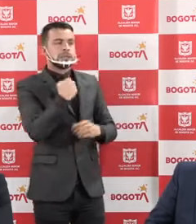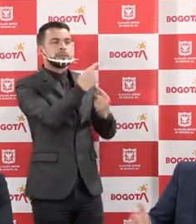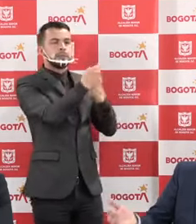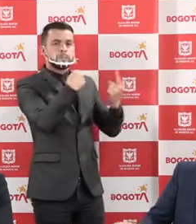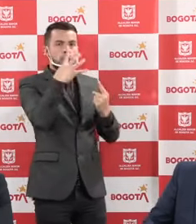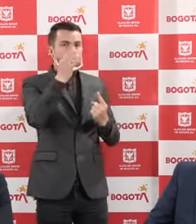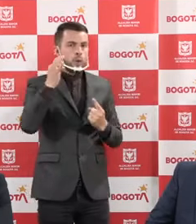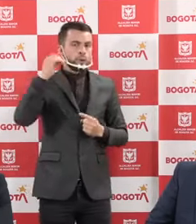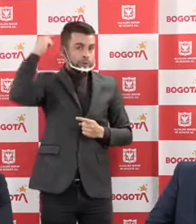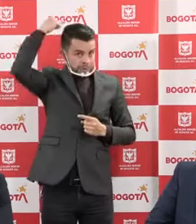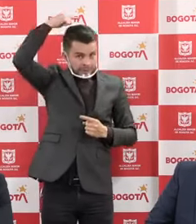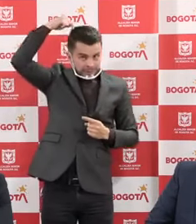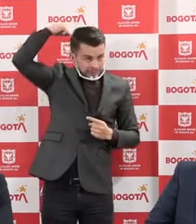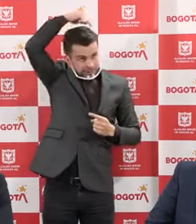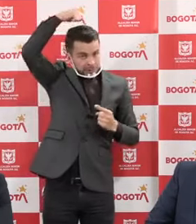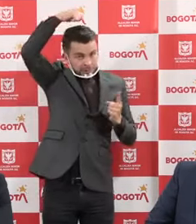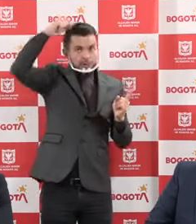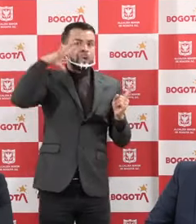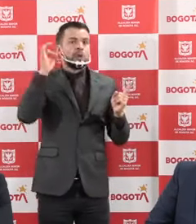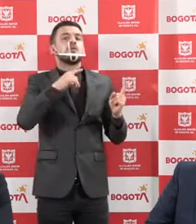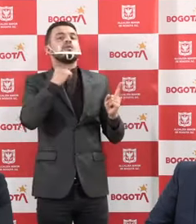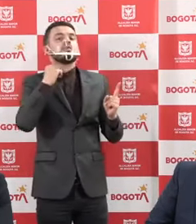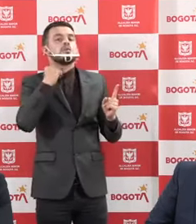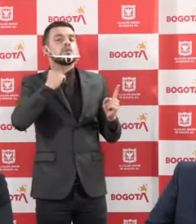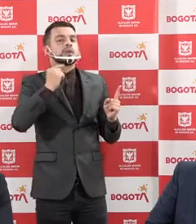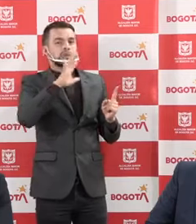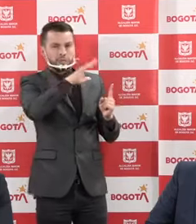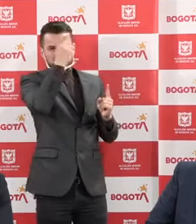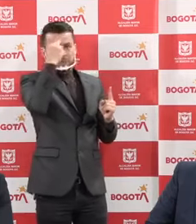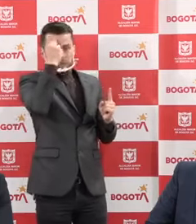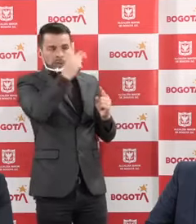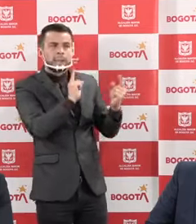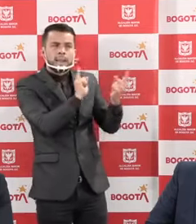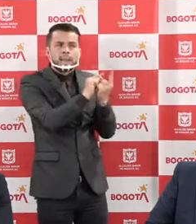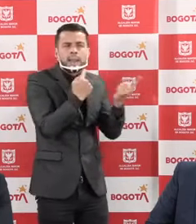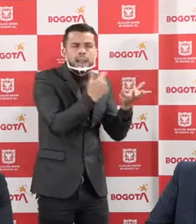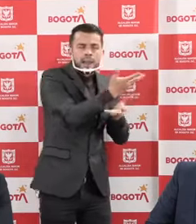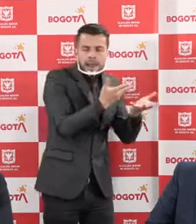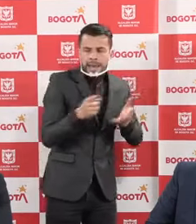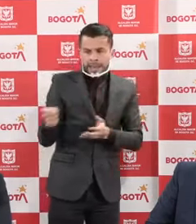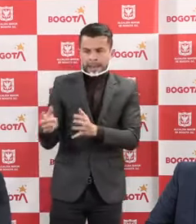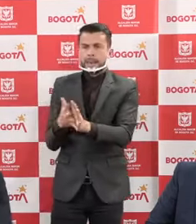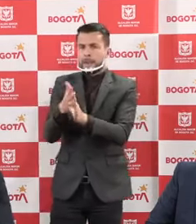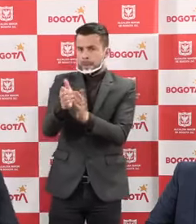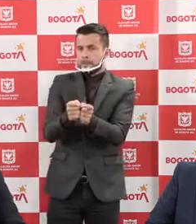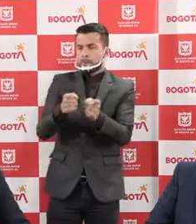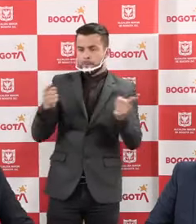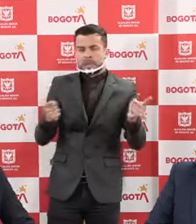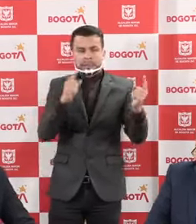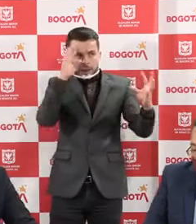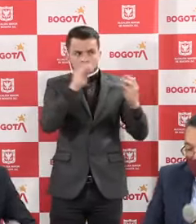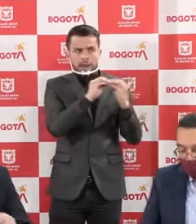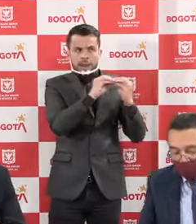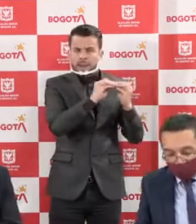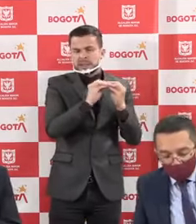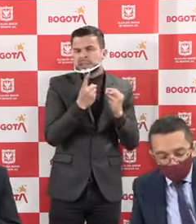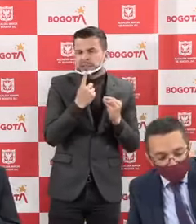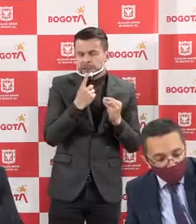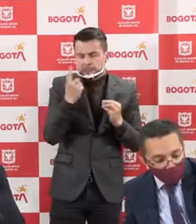luis ernesto nos podrá contar cómo se avanzó y los acuerdos a que llegamos con él